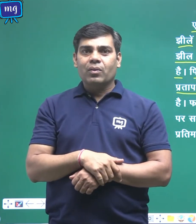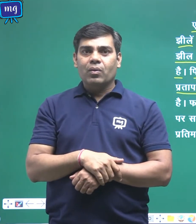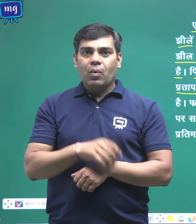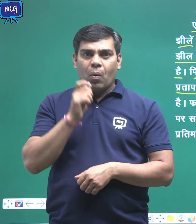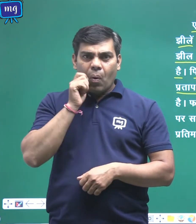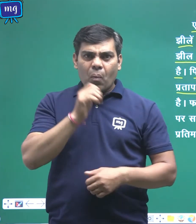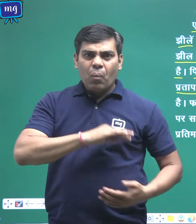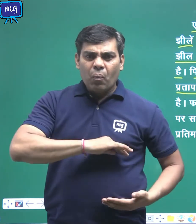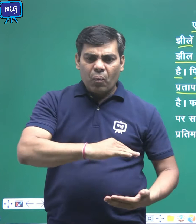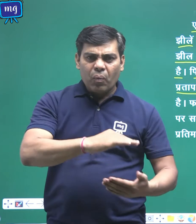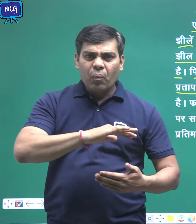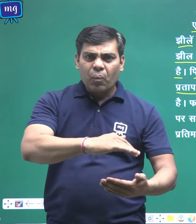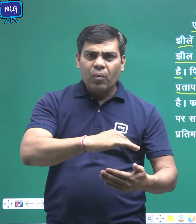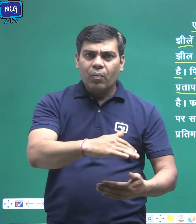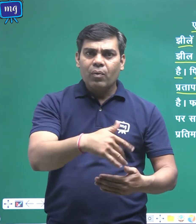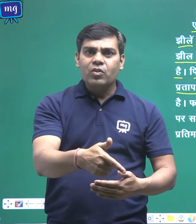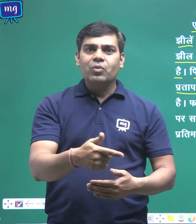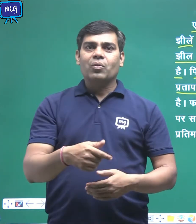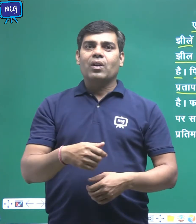वंशजों का